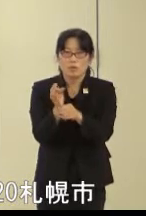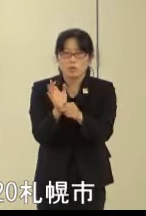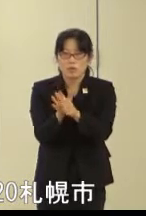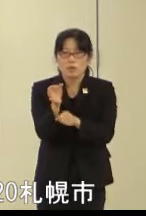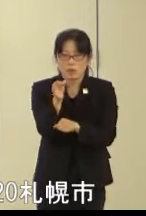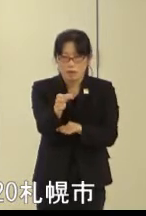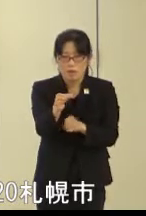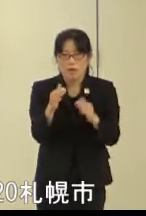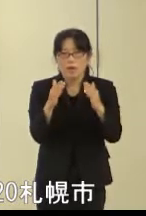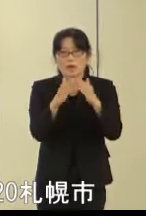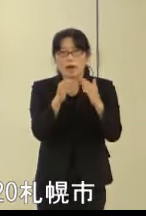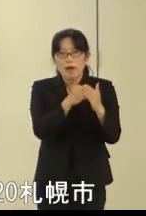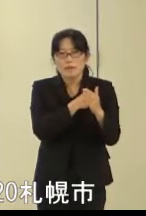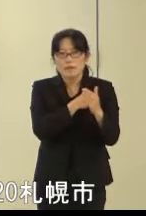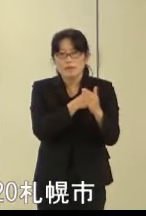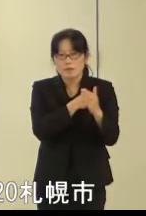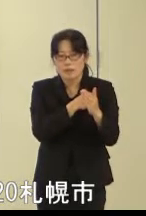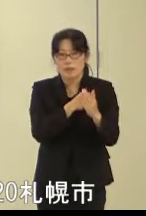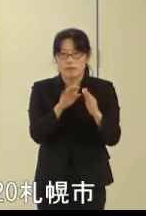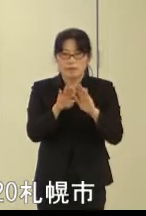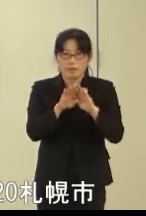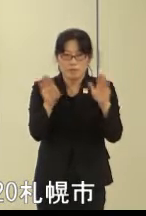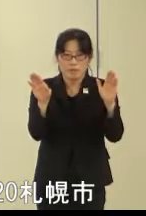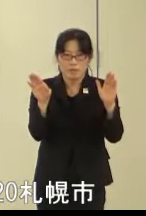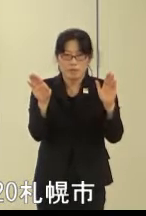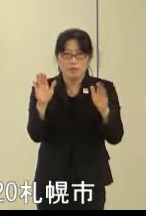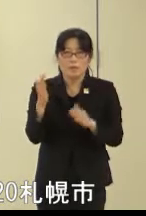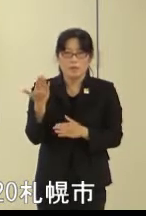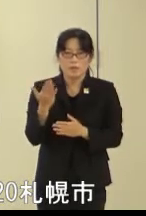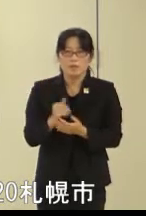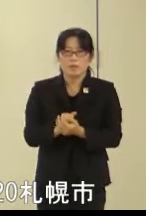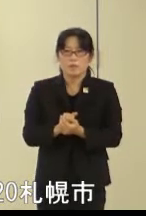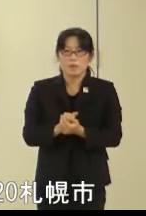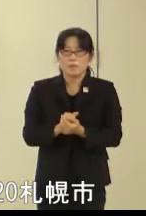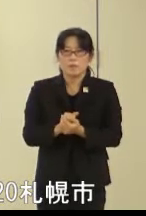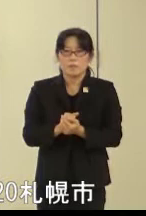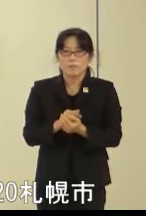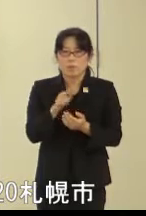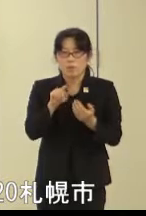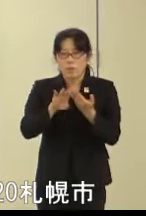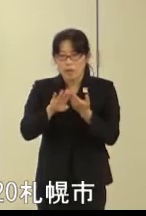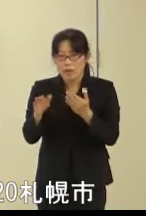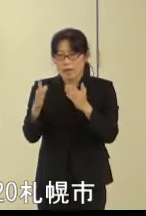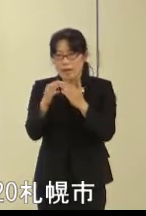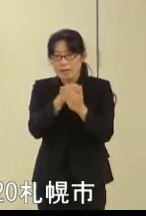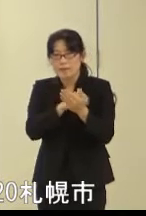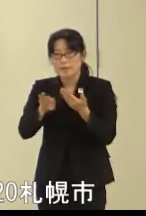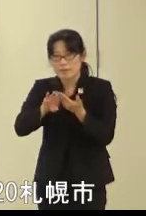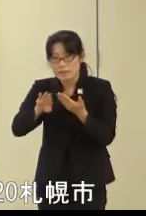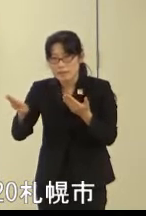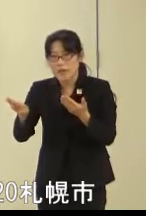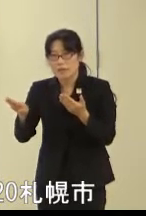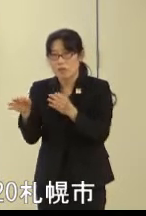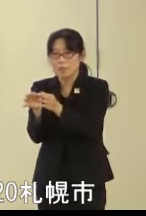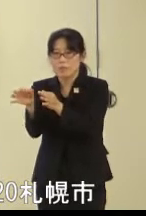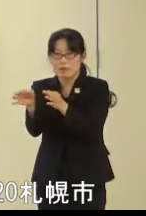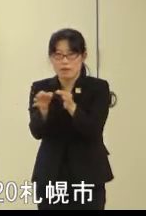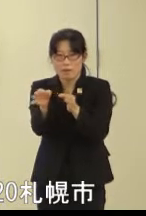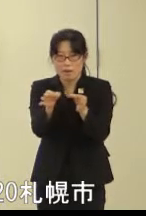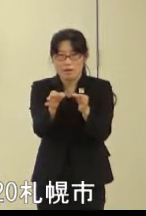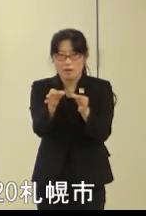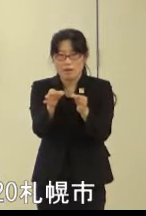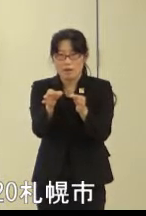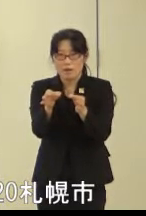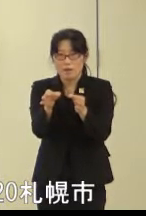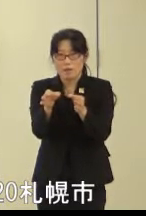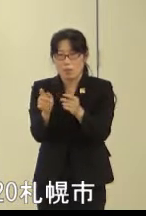会員さんから始めておりましたけれどもこれをその他艦以外の店舗についても